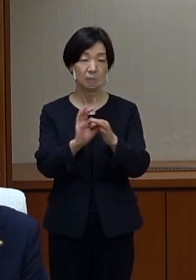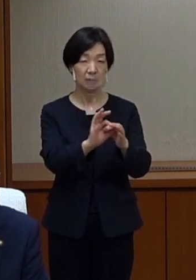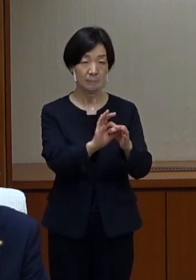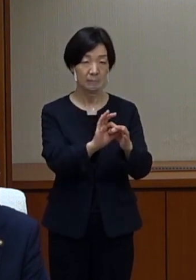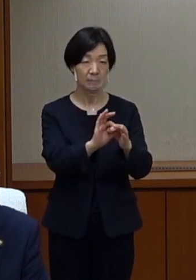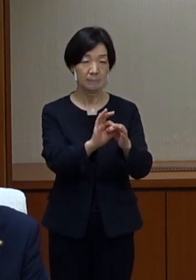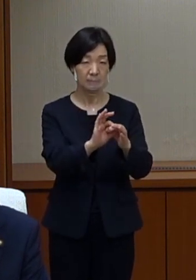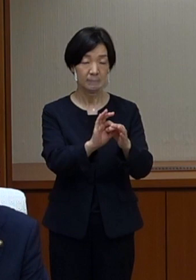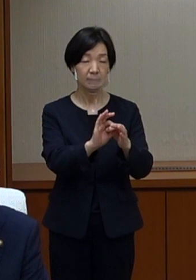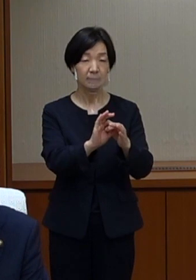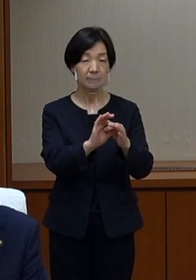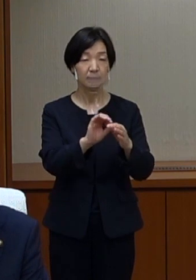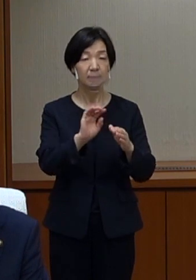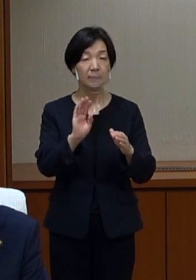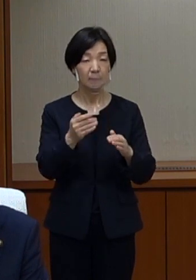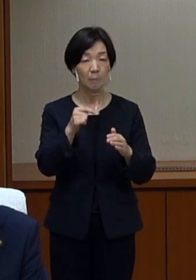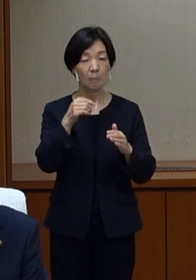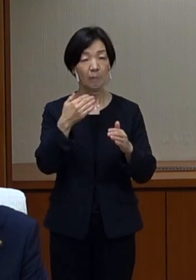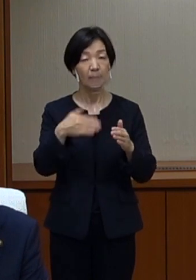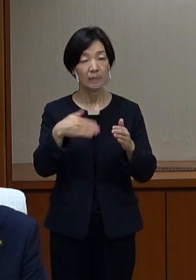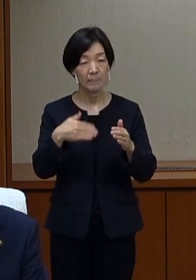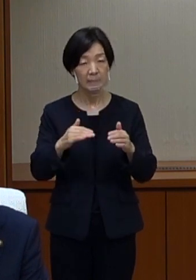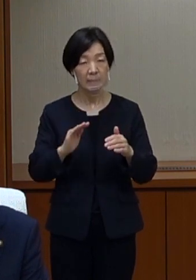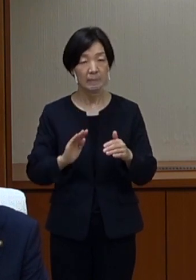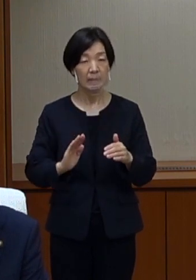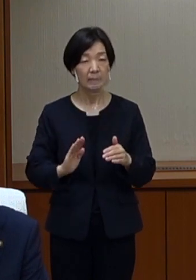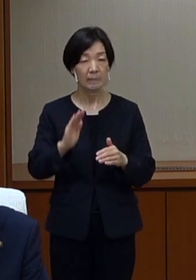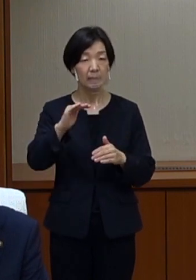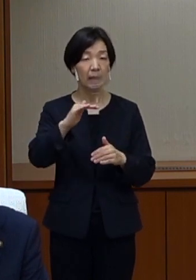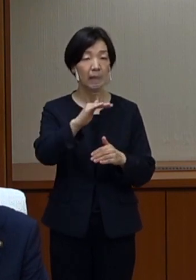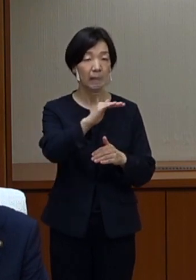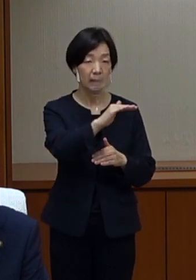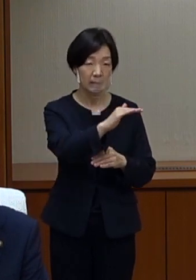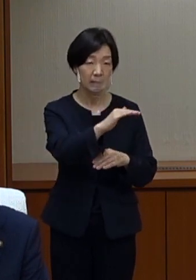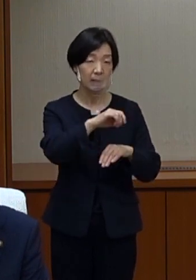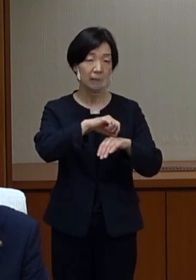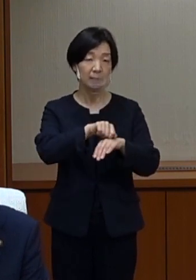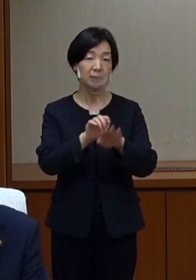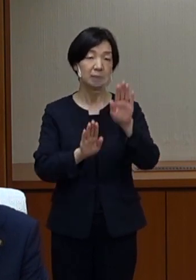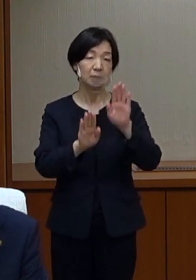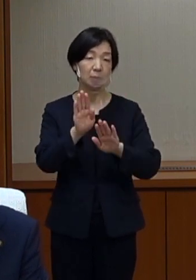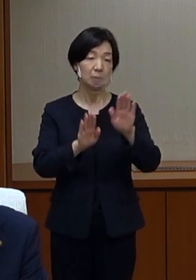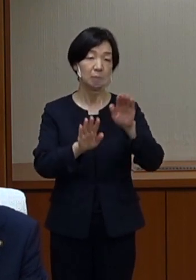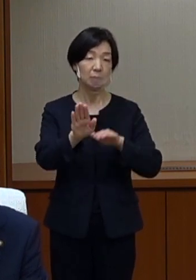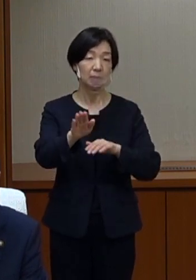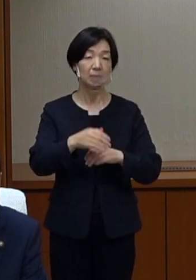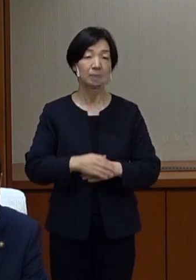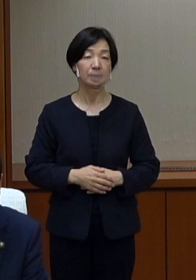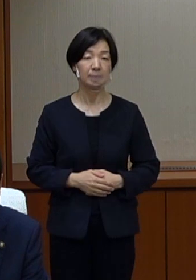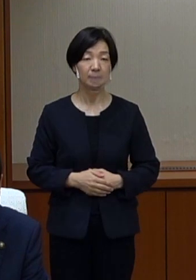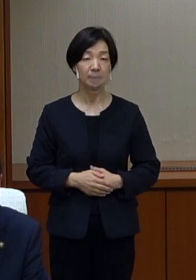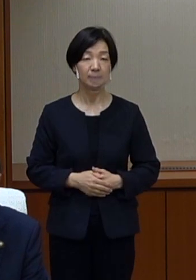も高止まりの厳しい状況が続いているものと認識しております。